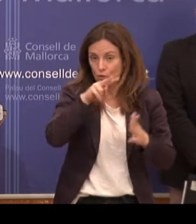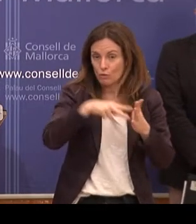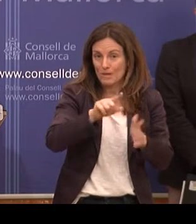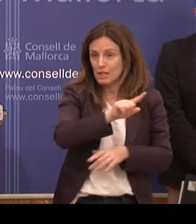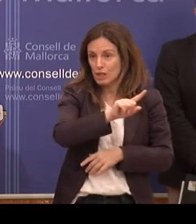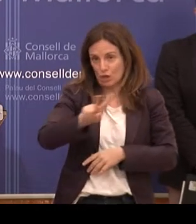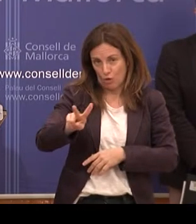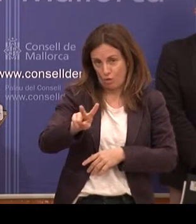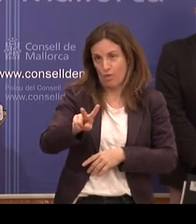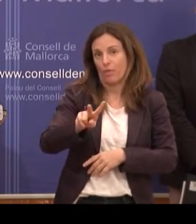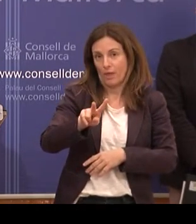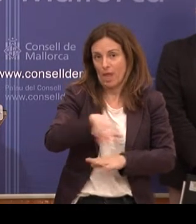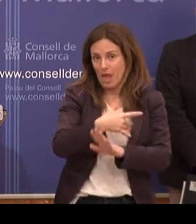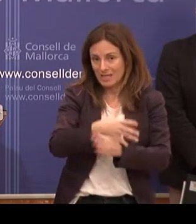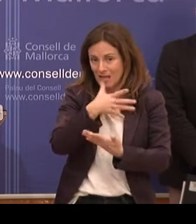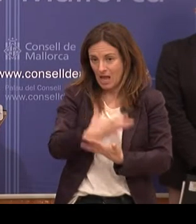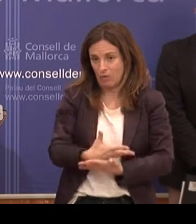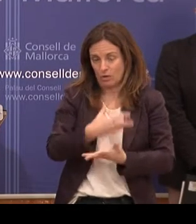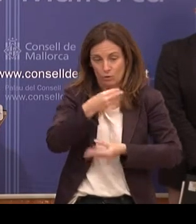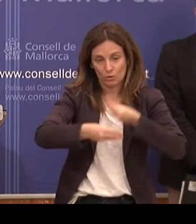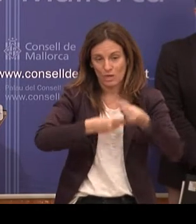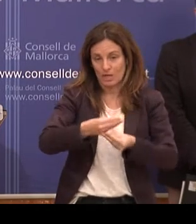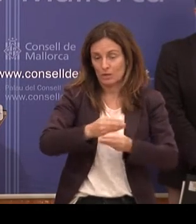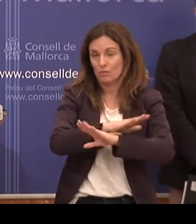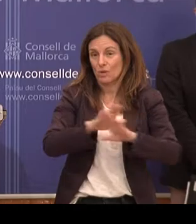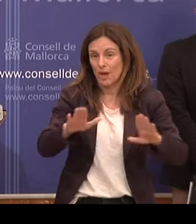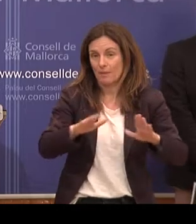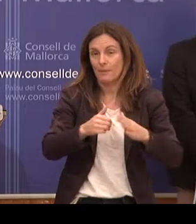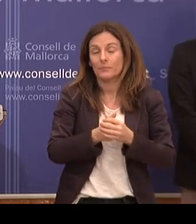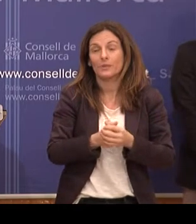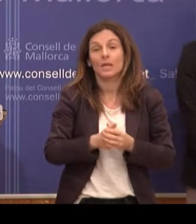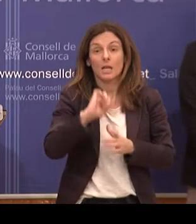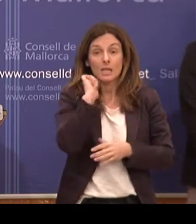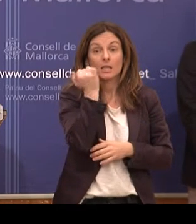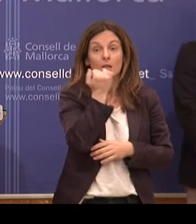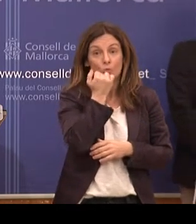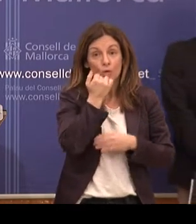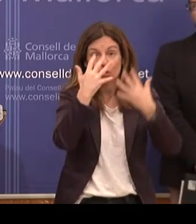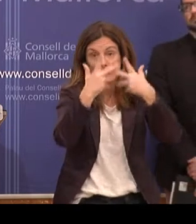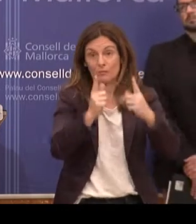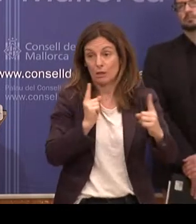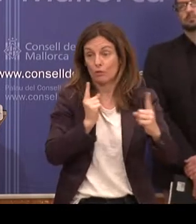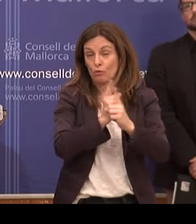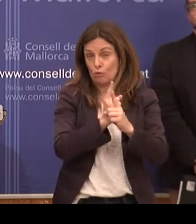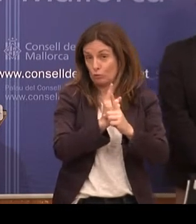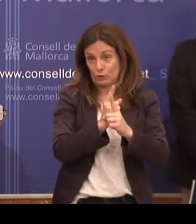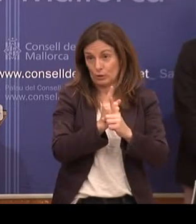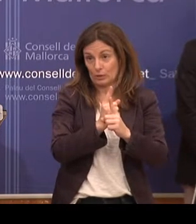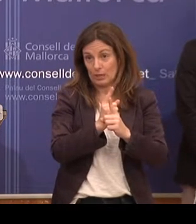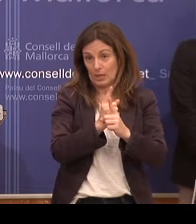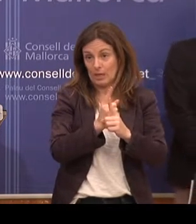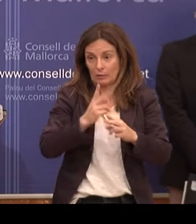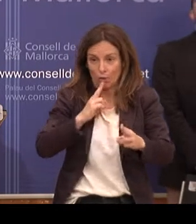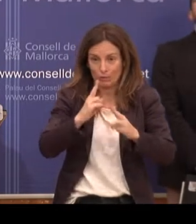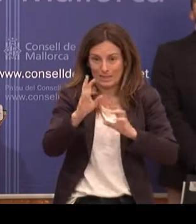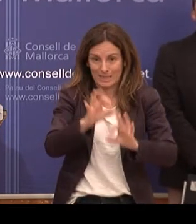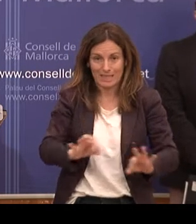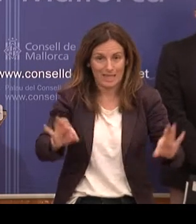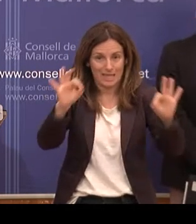sol i el que amb aquestes òrders de demolició reiterades li anant diguent en els infractors. A partir d'ara, si de manera